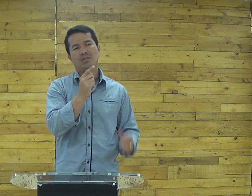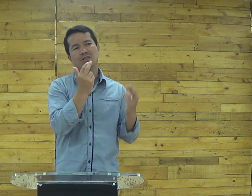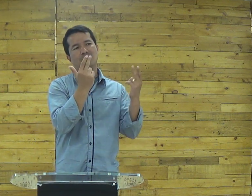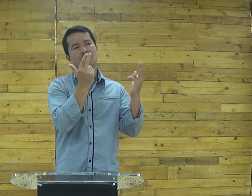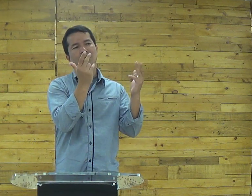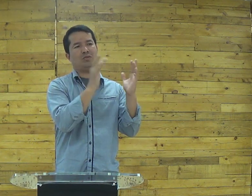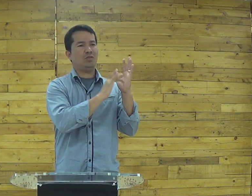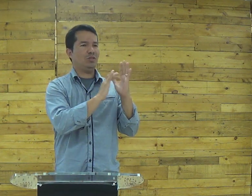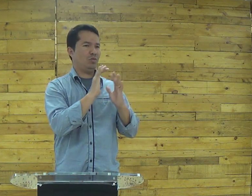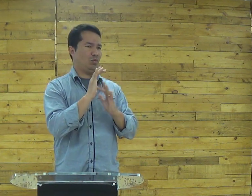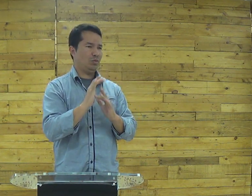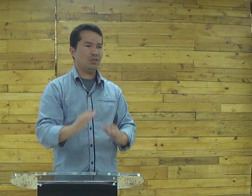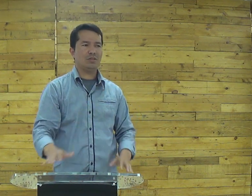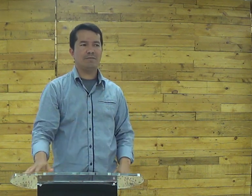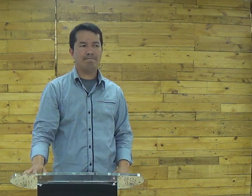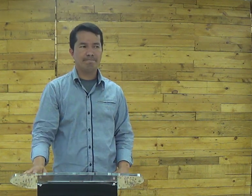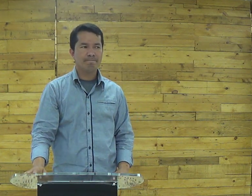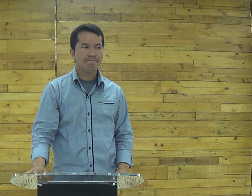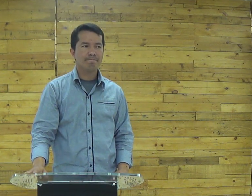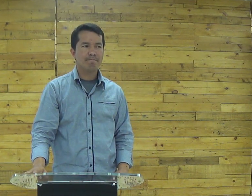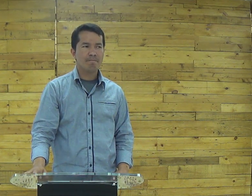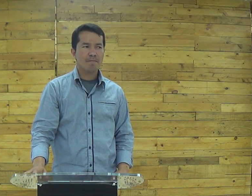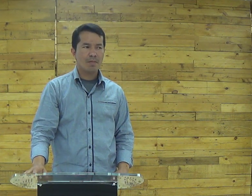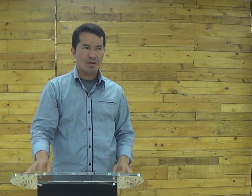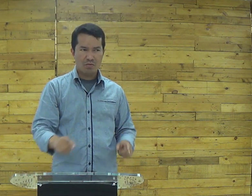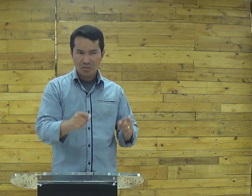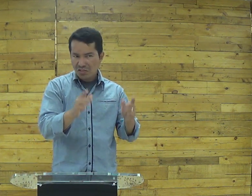Jesus. Você precisa ser parecido.